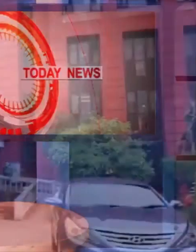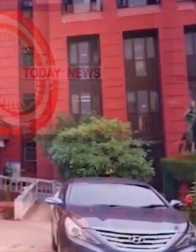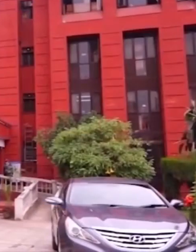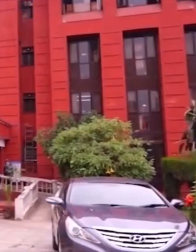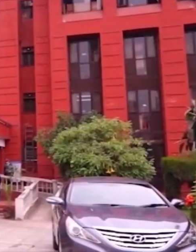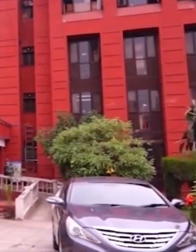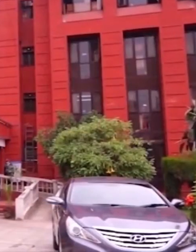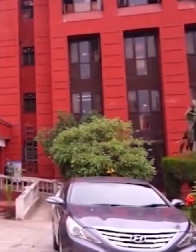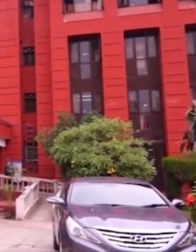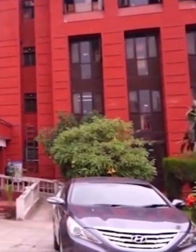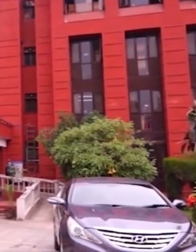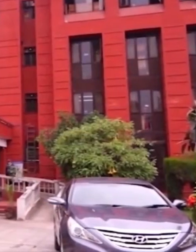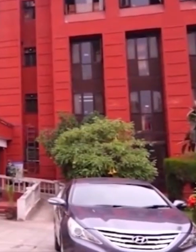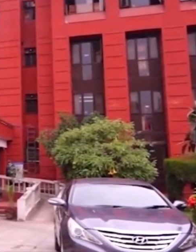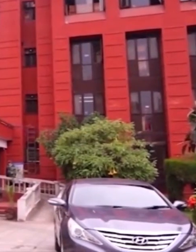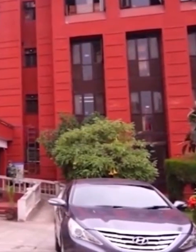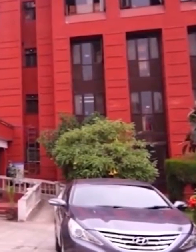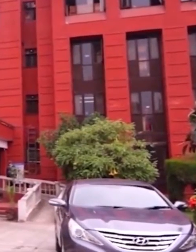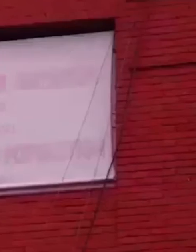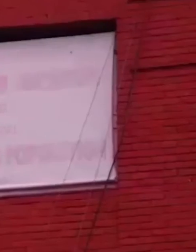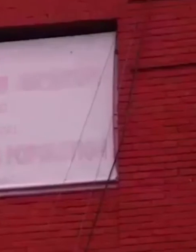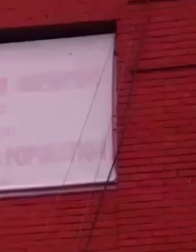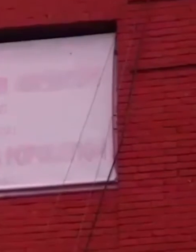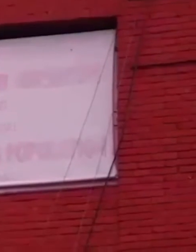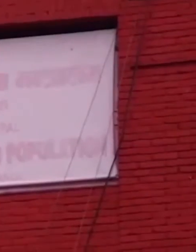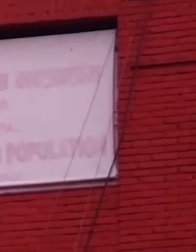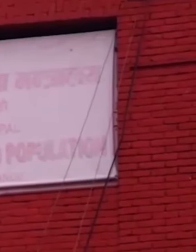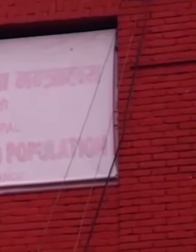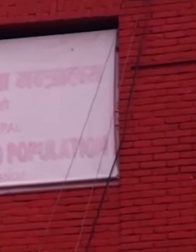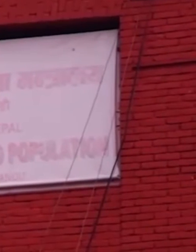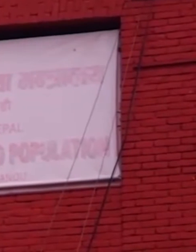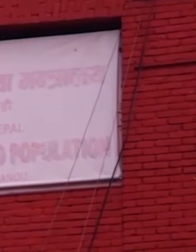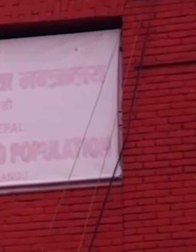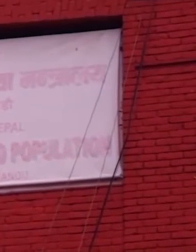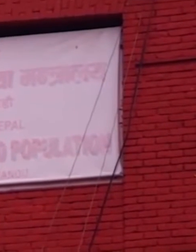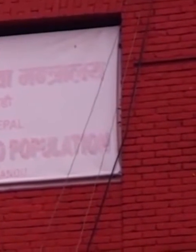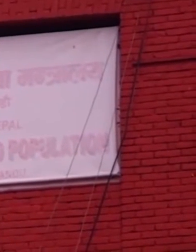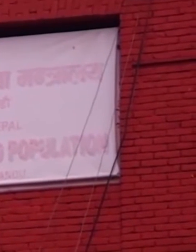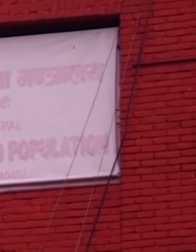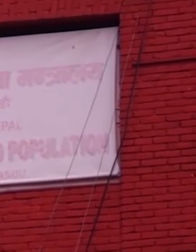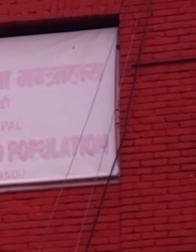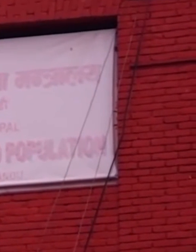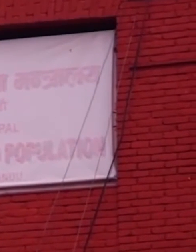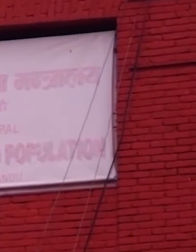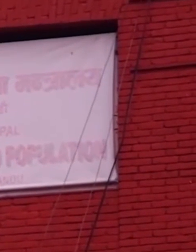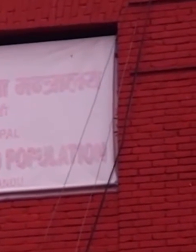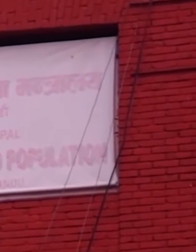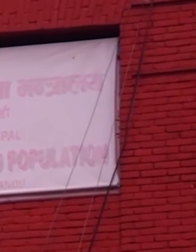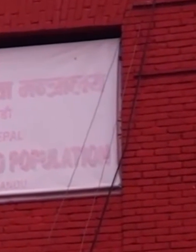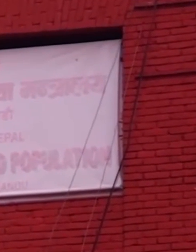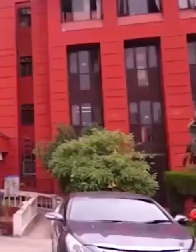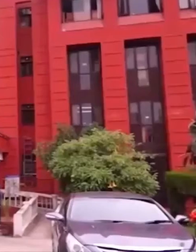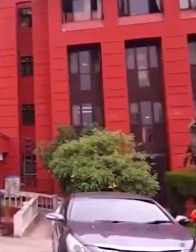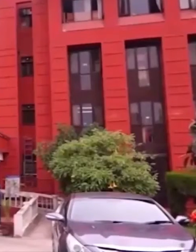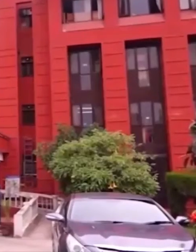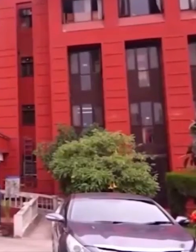तथा जनसंख्या मंत्रालय के प्रवक्ता डॉक्टर विकास देवकोटा नियमित पत्रकार सम्मेलन मार्फत देने जानकारी अनुसार